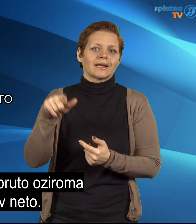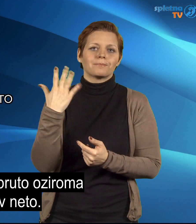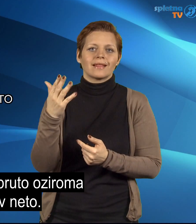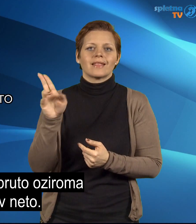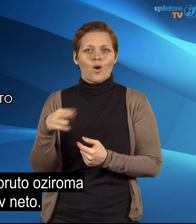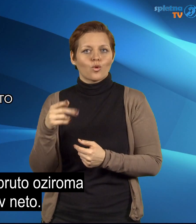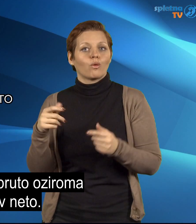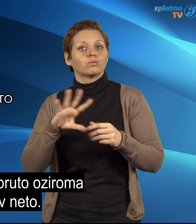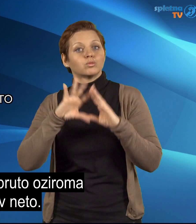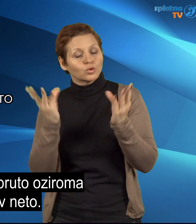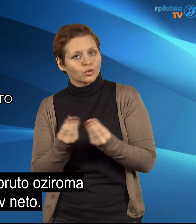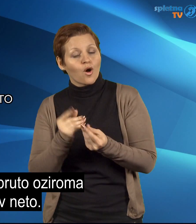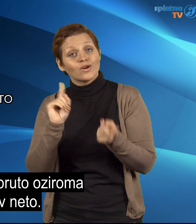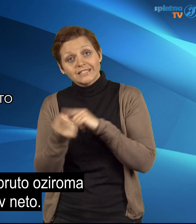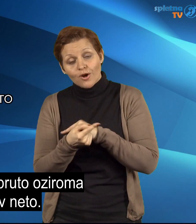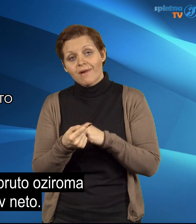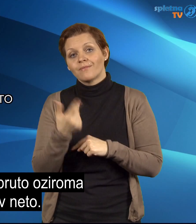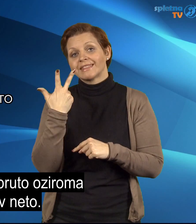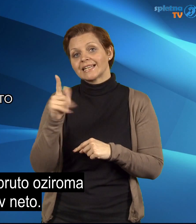oziroma 3,8 evra neto.